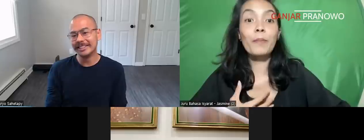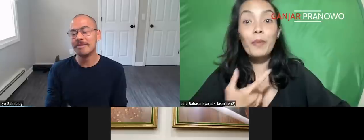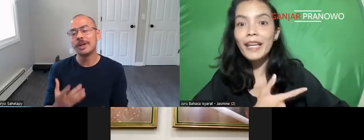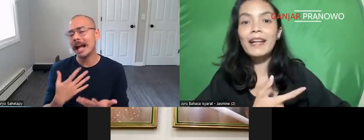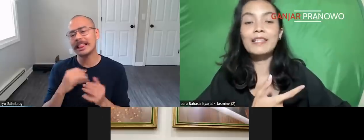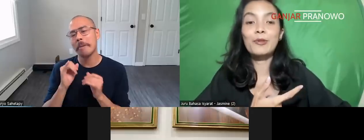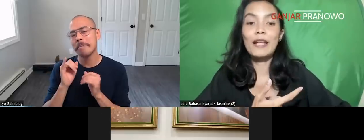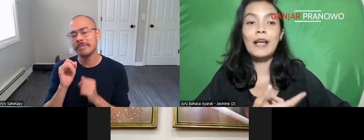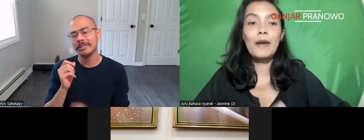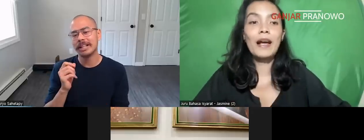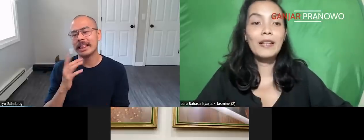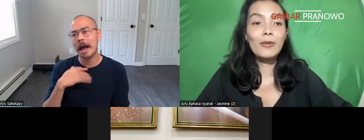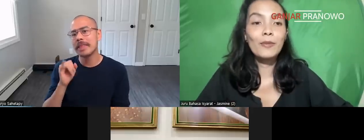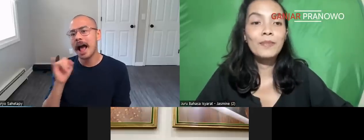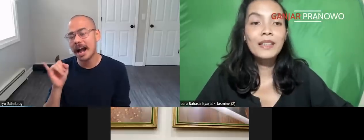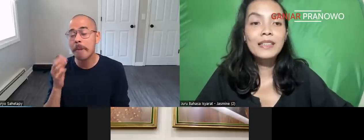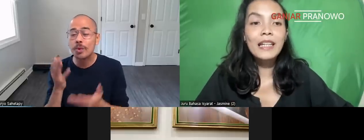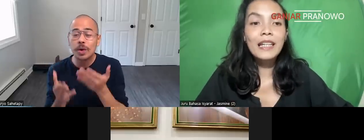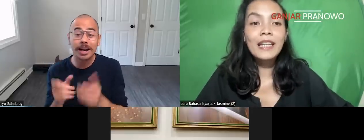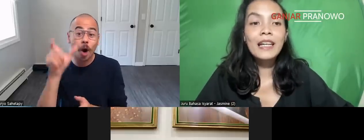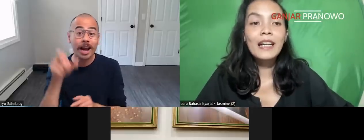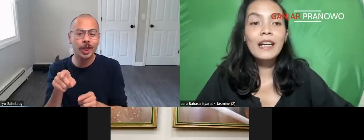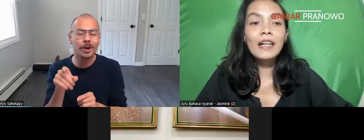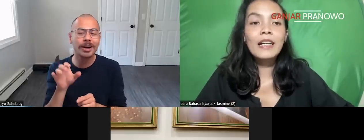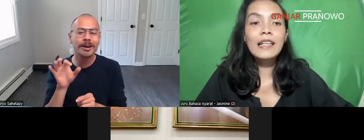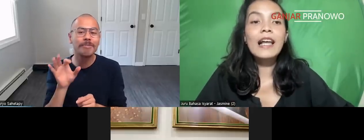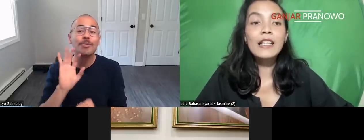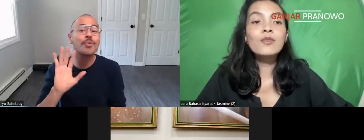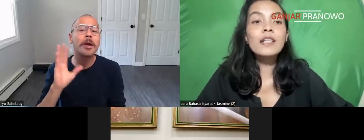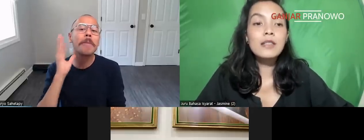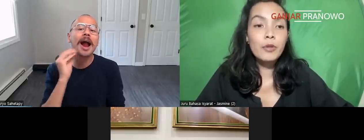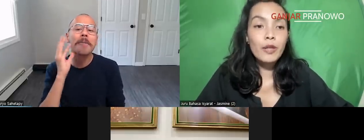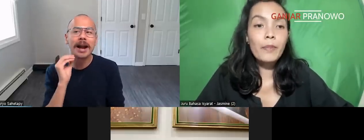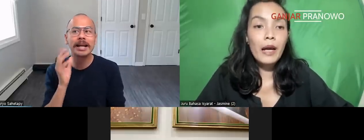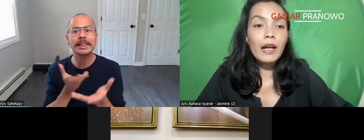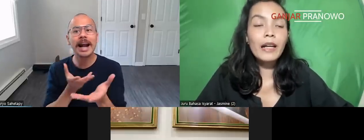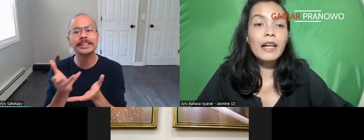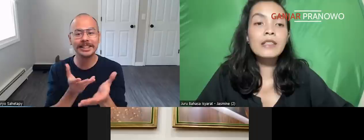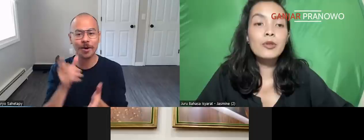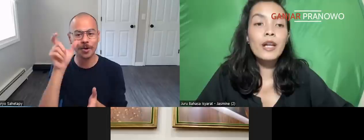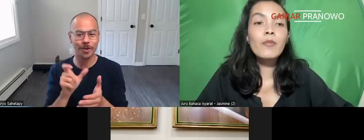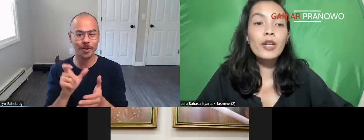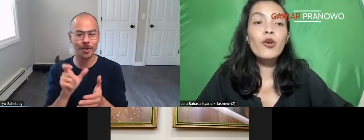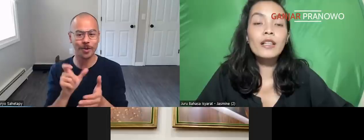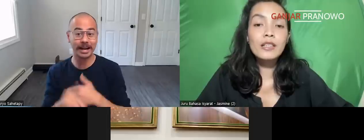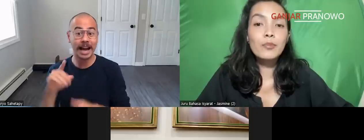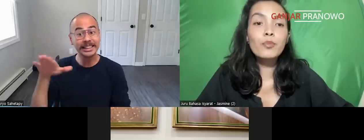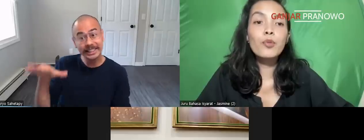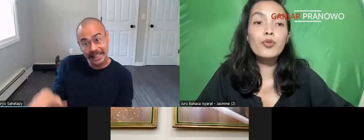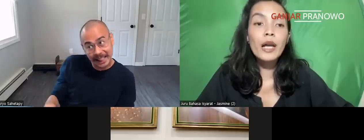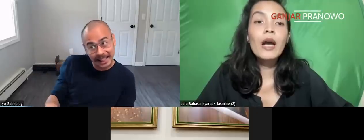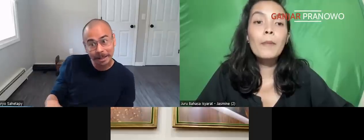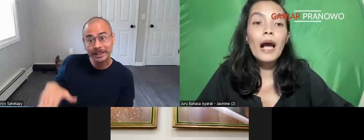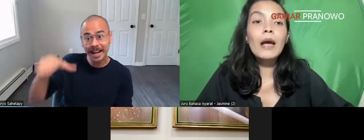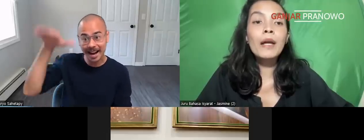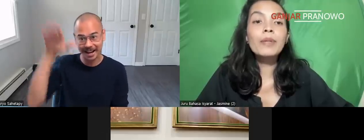dan punya pemikiran yang sebetulnya sama gitu jadi ee enggak nyalahin juga sih sebetulnya Pak karena sebetulnya Mungkin orang tersebut